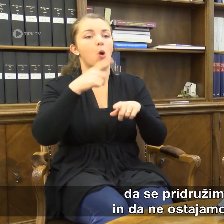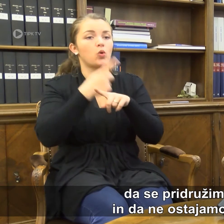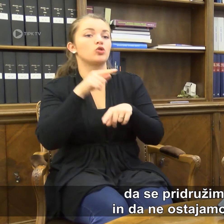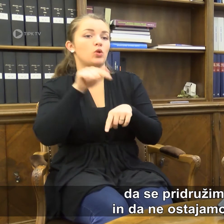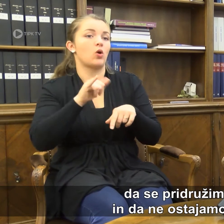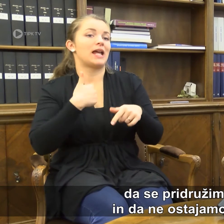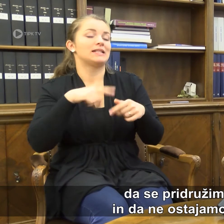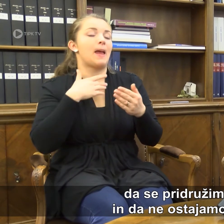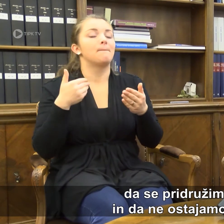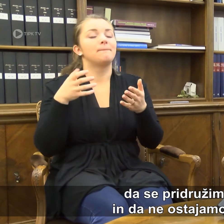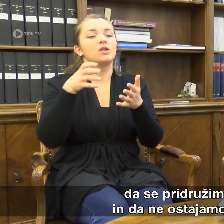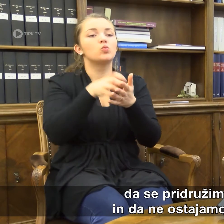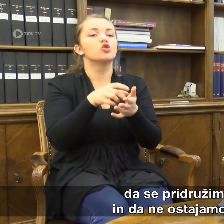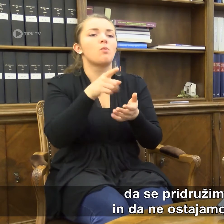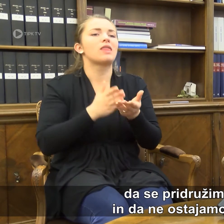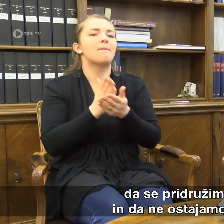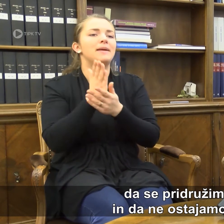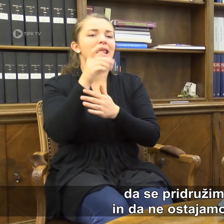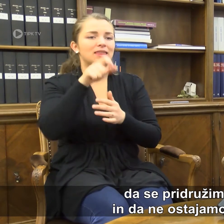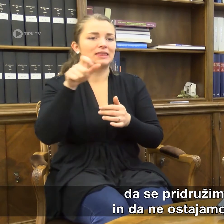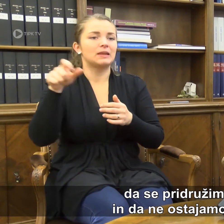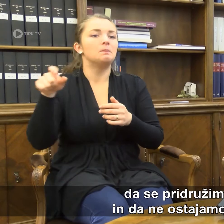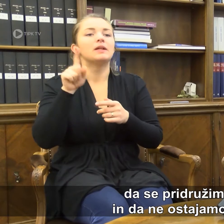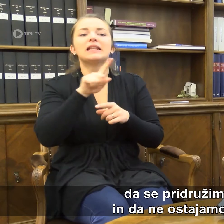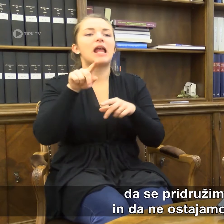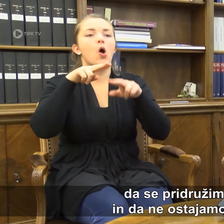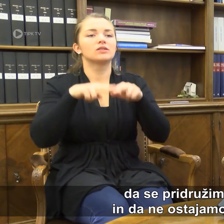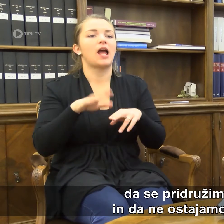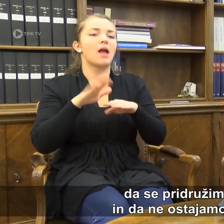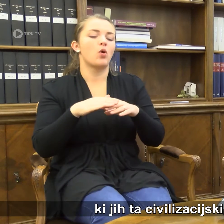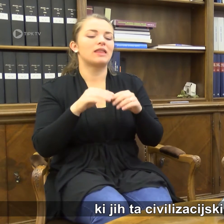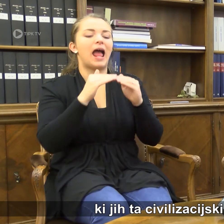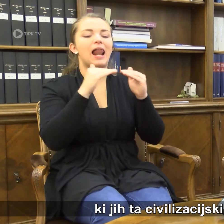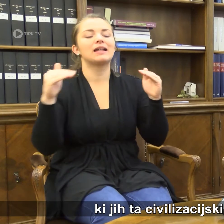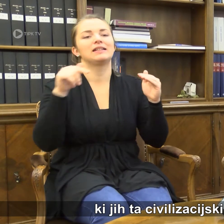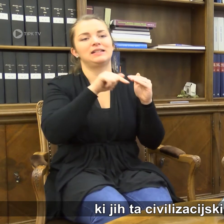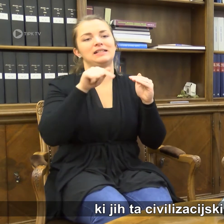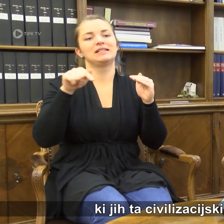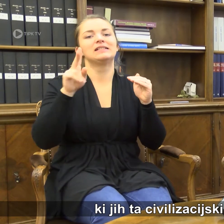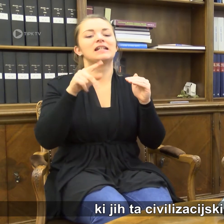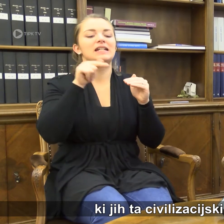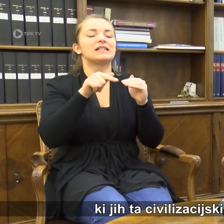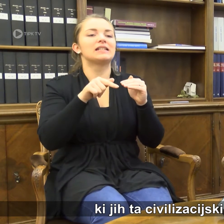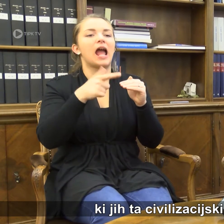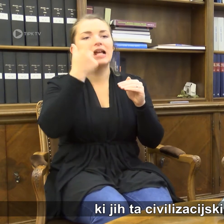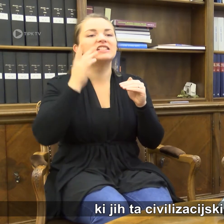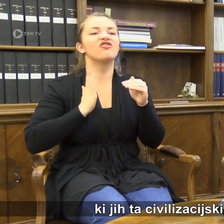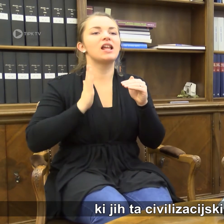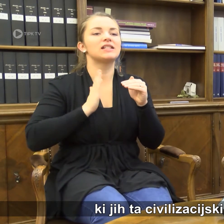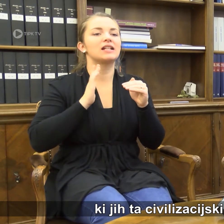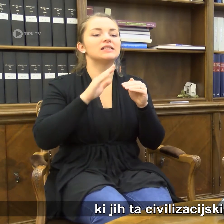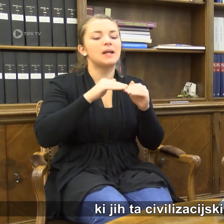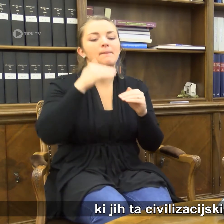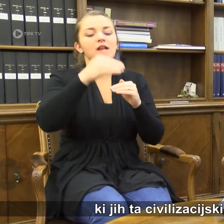se pridružimo naprednim in da ne ostajamo na liniji tistih, ki jih ta civilizacijski preskok še